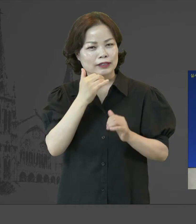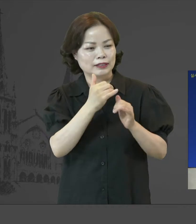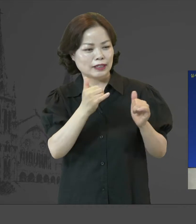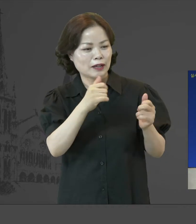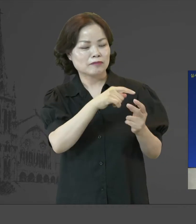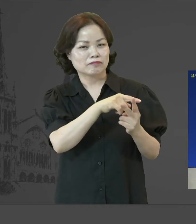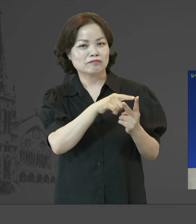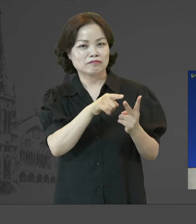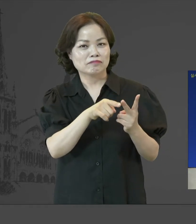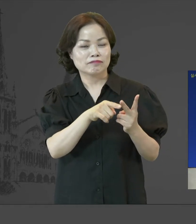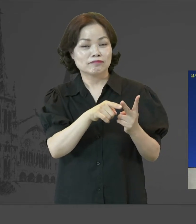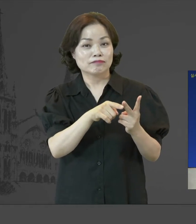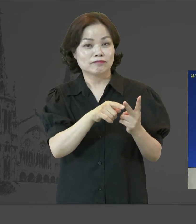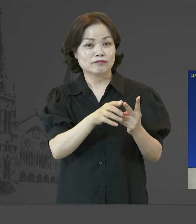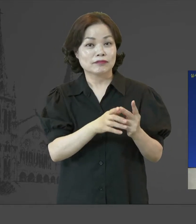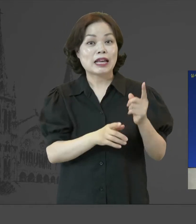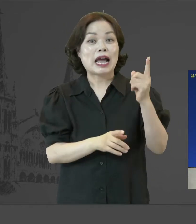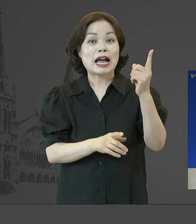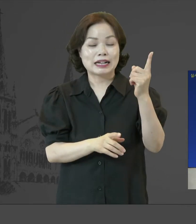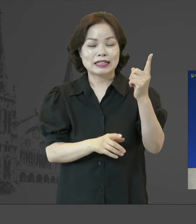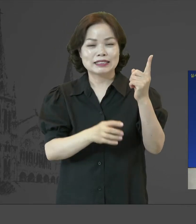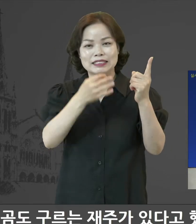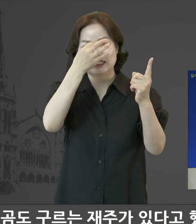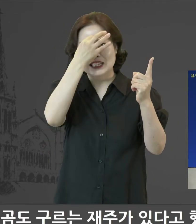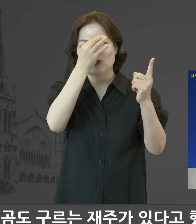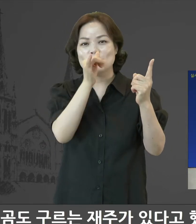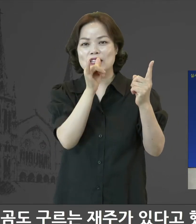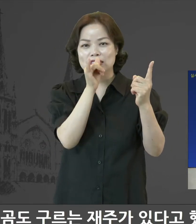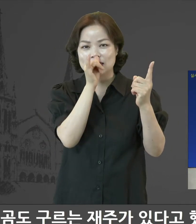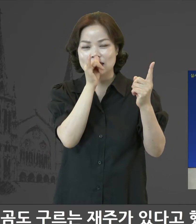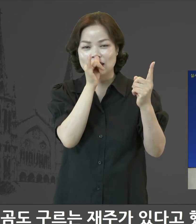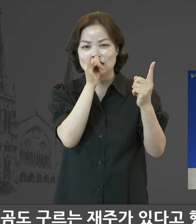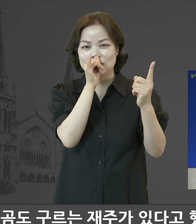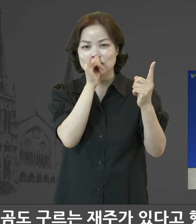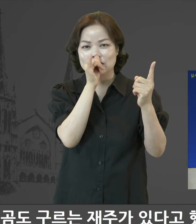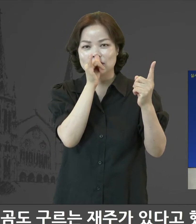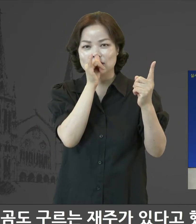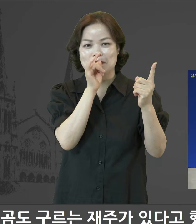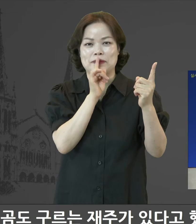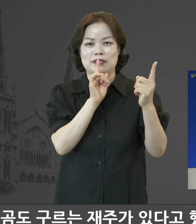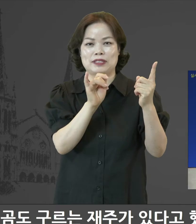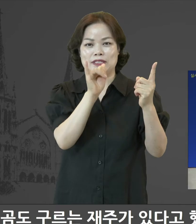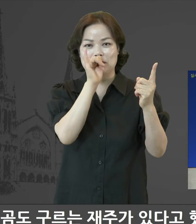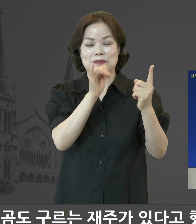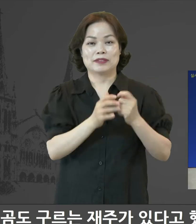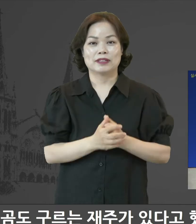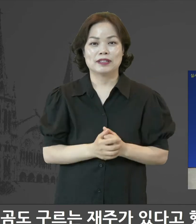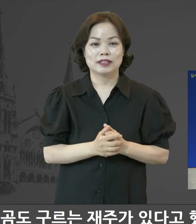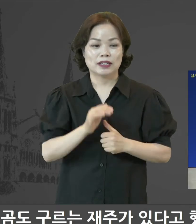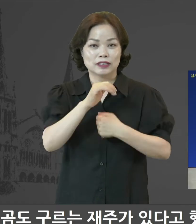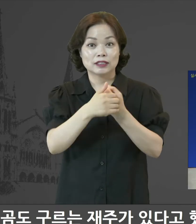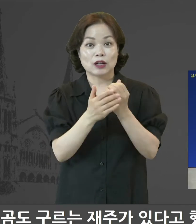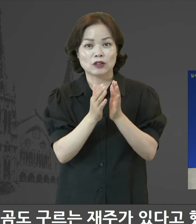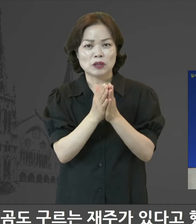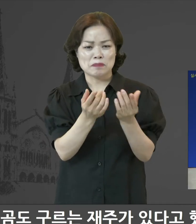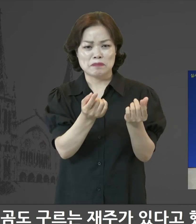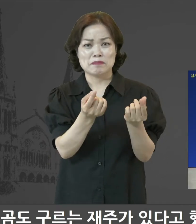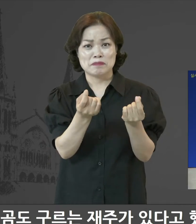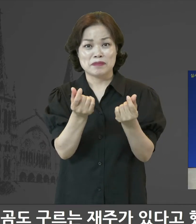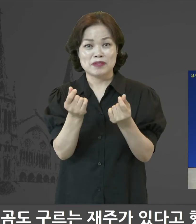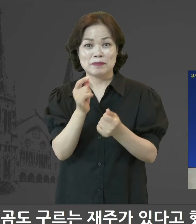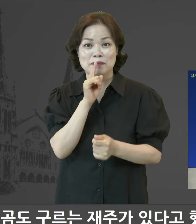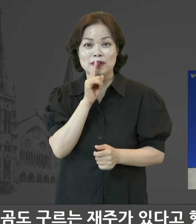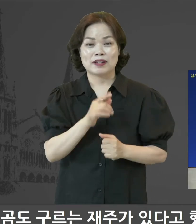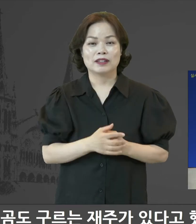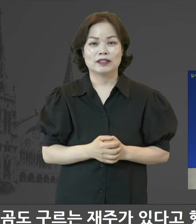사람이라면 최소한 한 가지는 재주가 있다, 그런 이야기죠. 성경도 비슷한 이야기를 하고